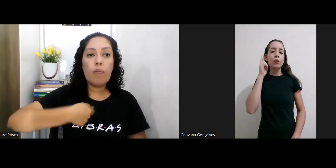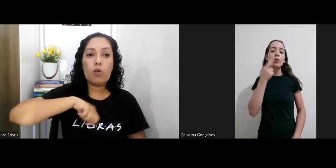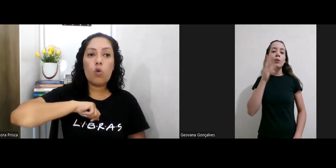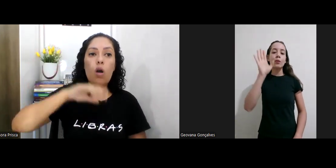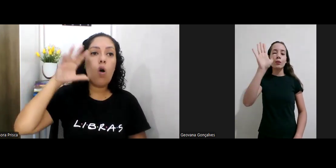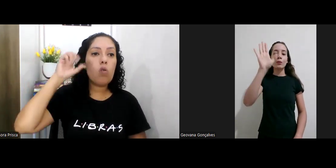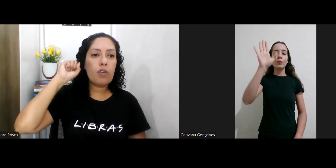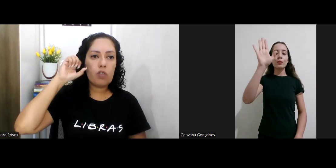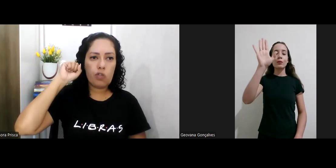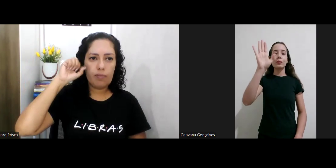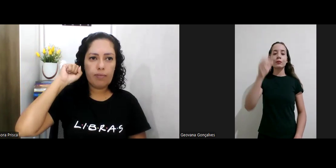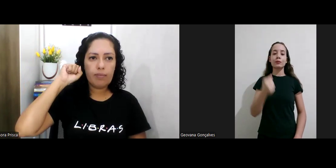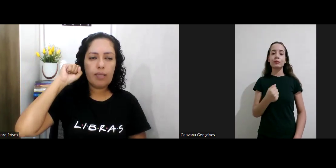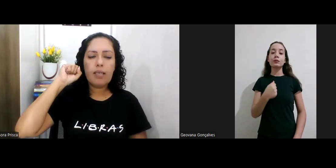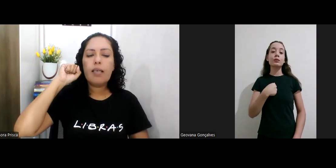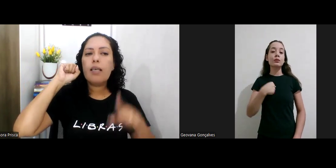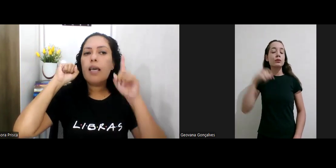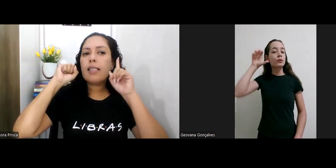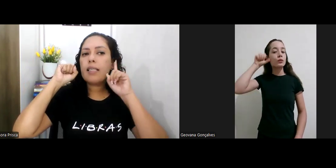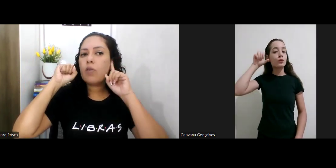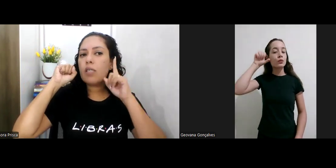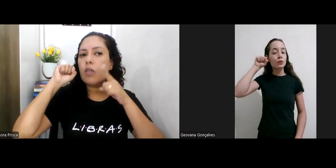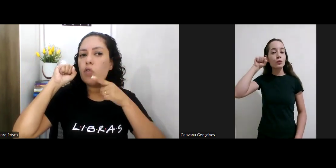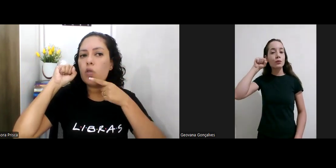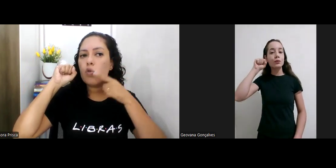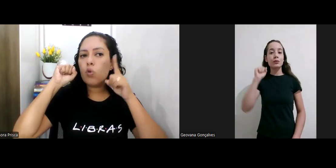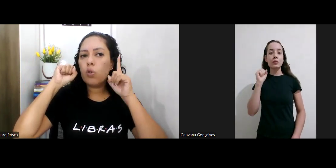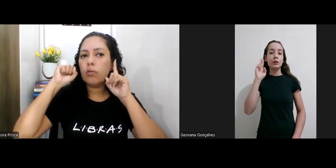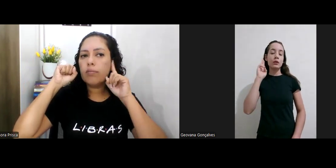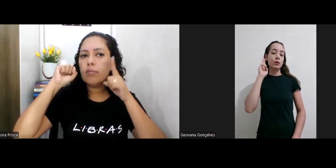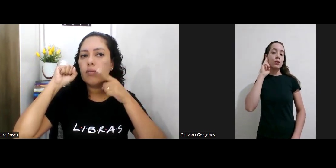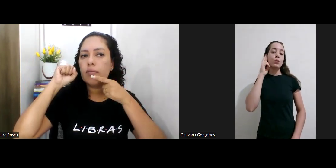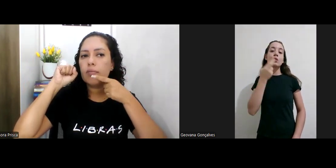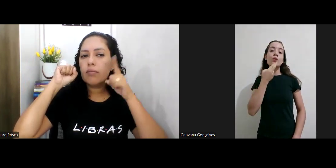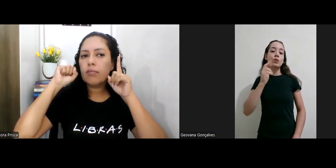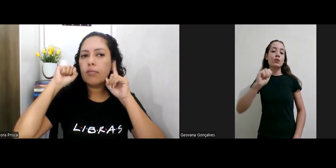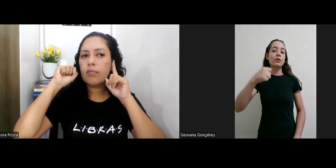Eu sou uma pessoa ouvinte. E esse aqui é o sinal de surdo.